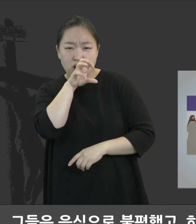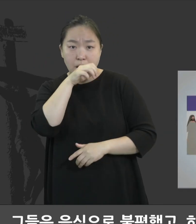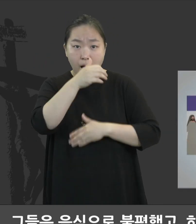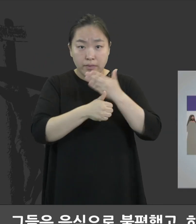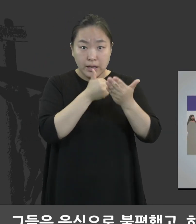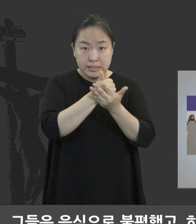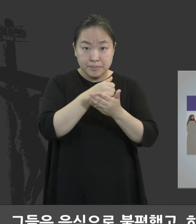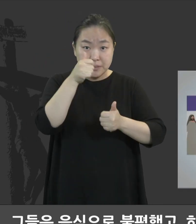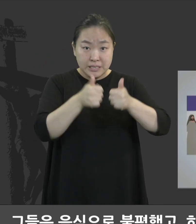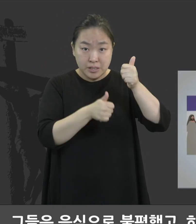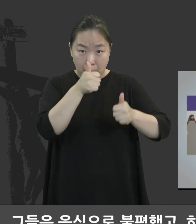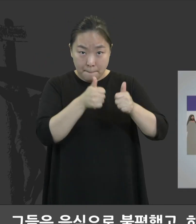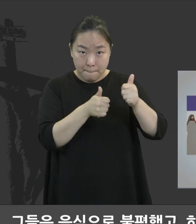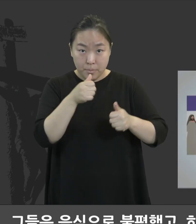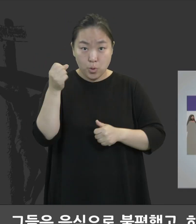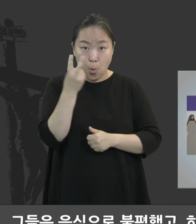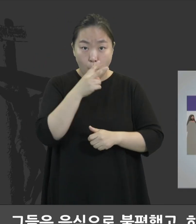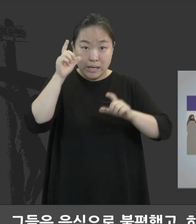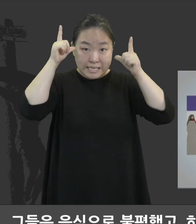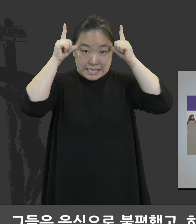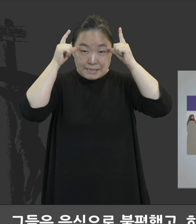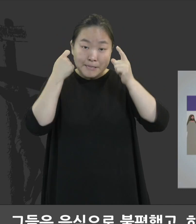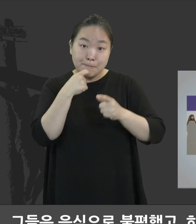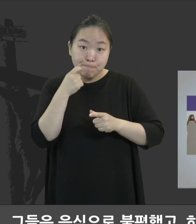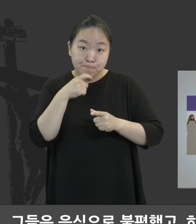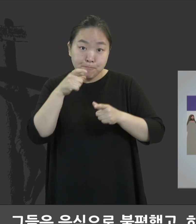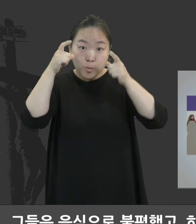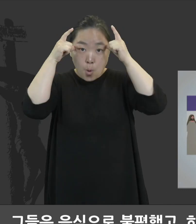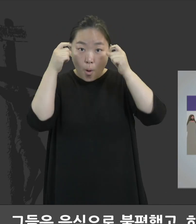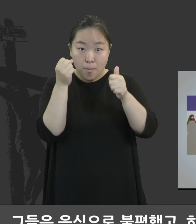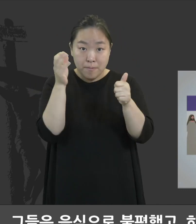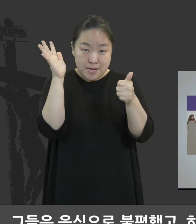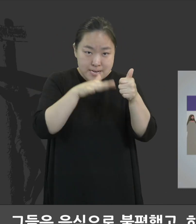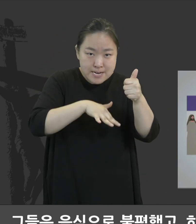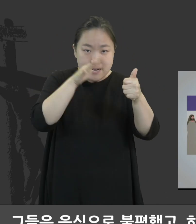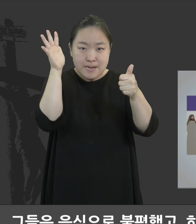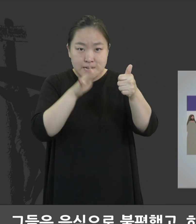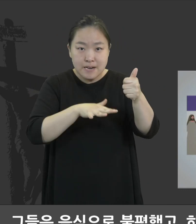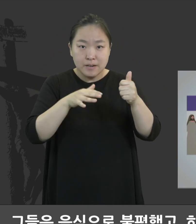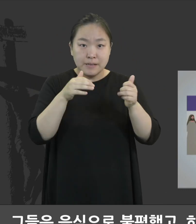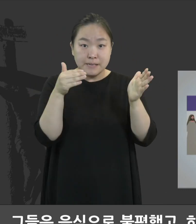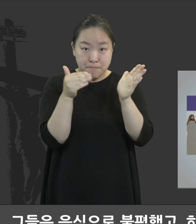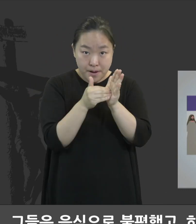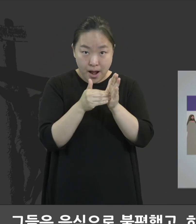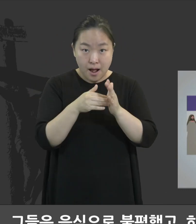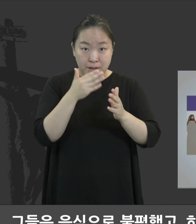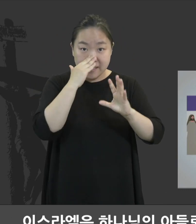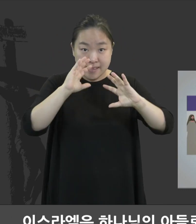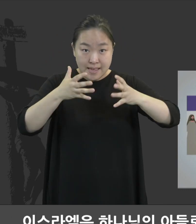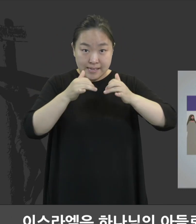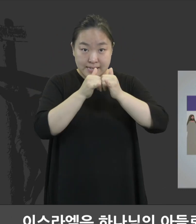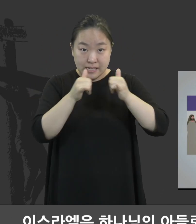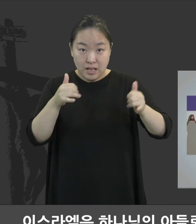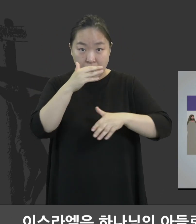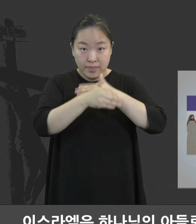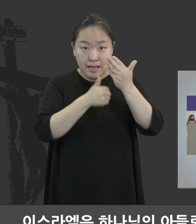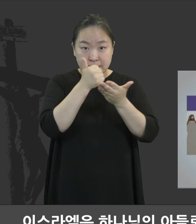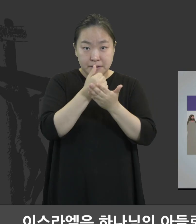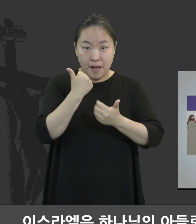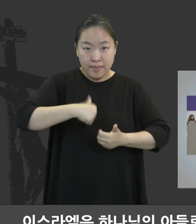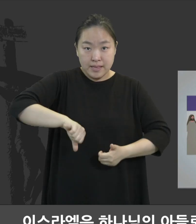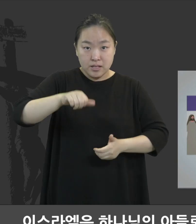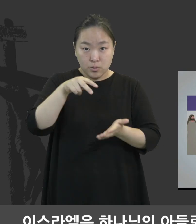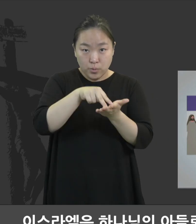음식으로 불평했고 하나님을 시험했으며 금송아지 앞에 엎드려 절했습니다.